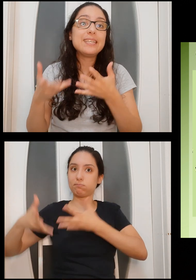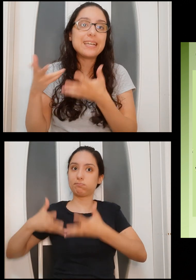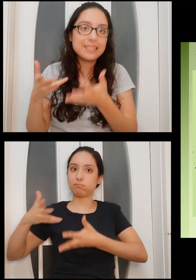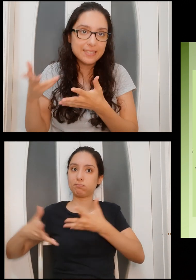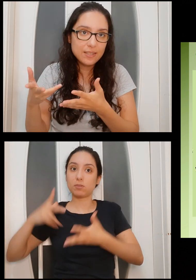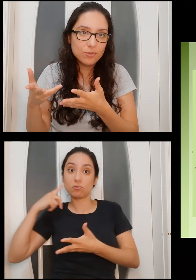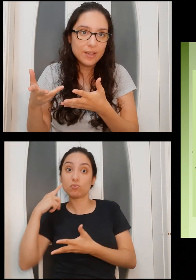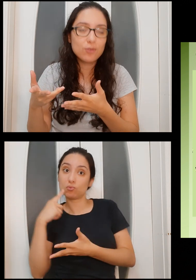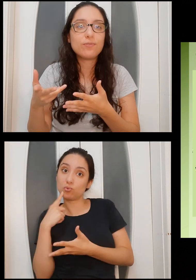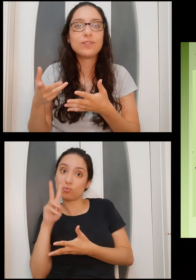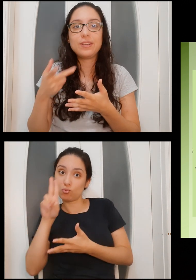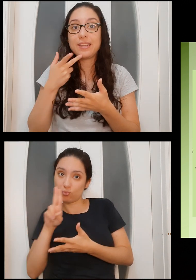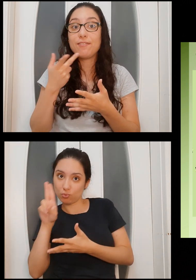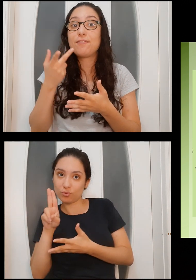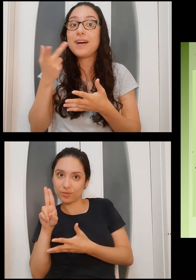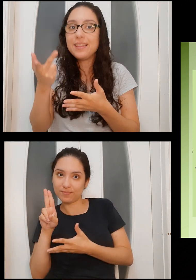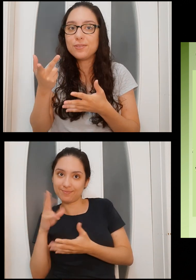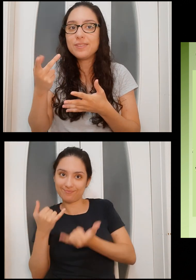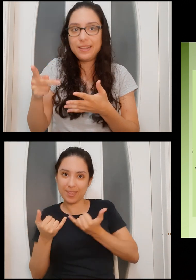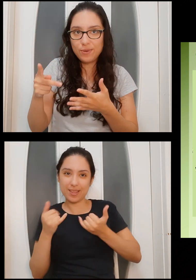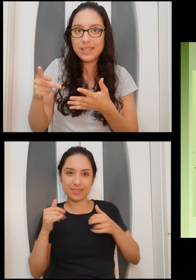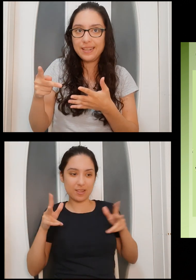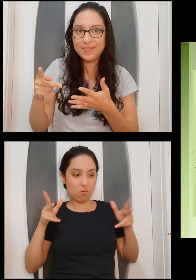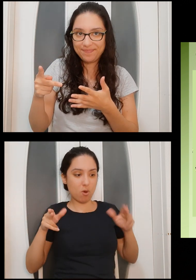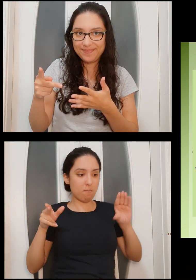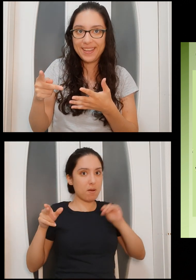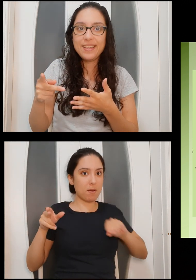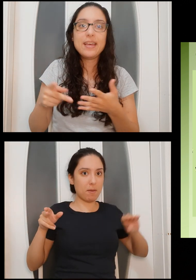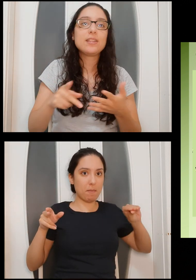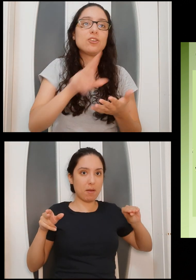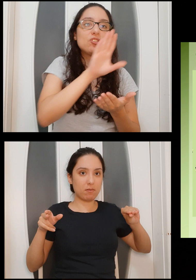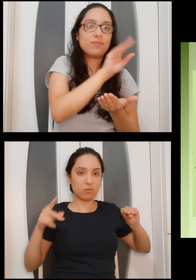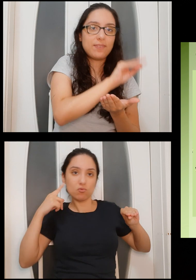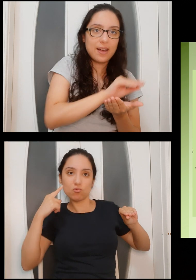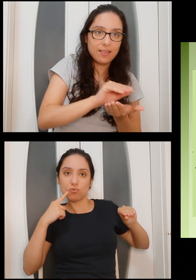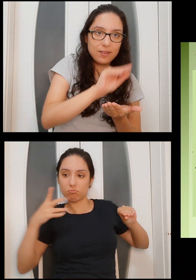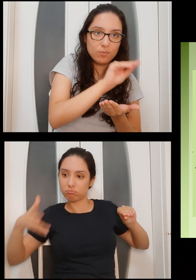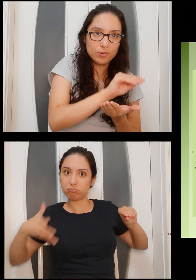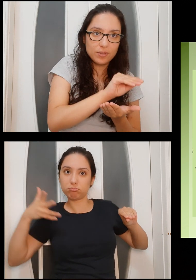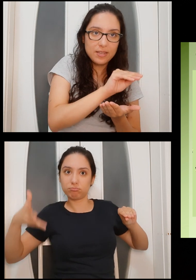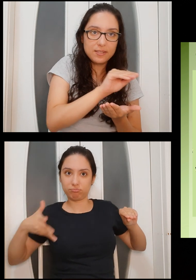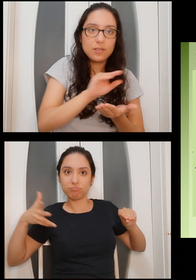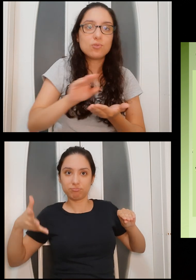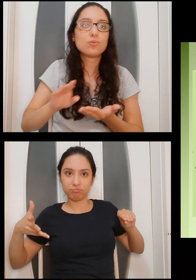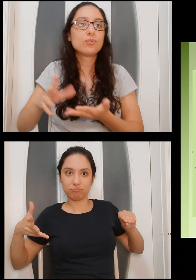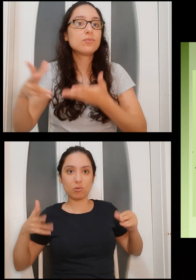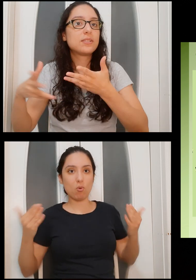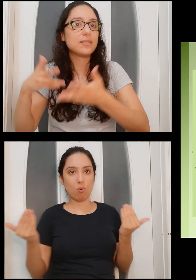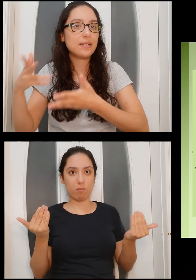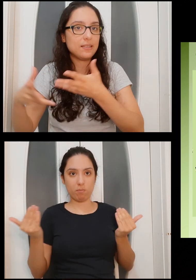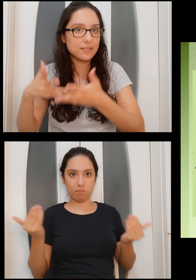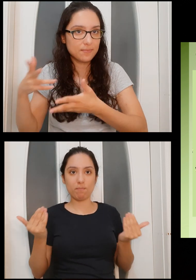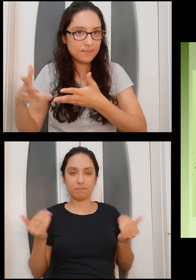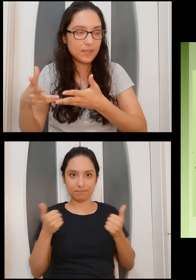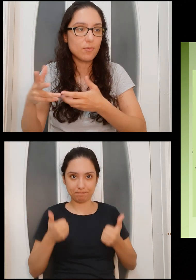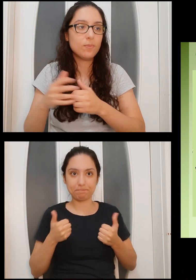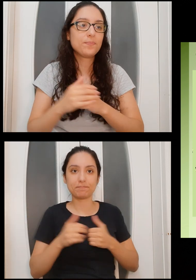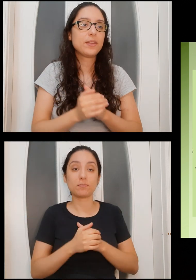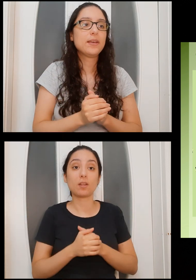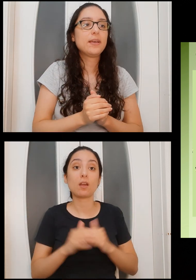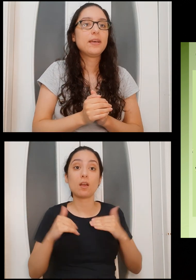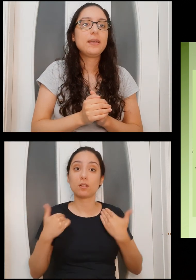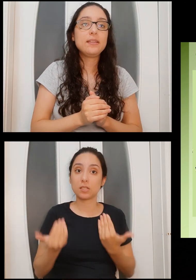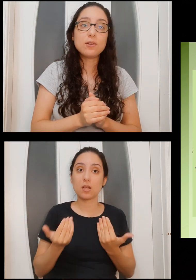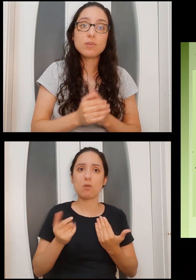ele tá sinalizando, é que eu tô falando, ele tá falando na língua dele, né? Então, a gente fala no português e o surdo sinaliza, tá